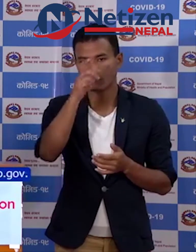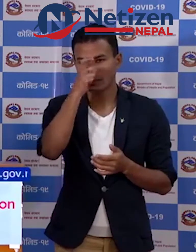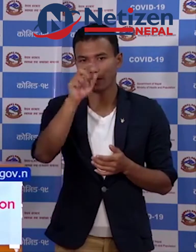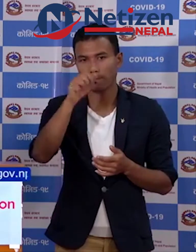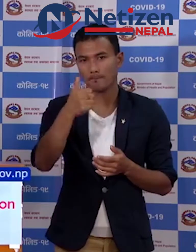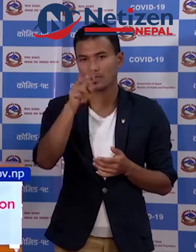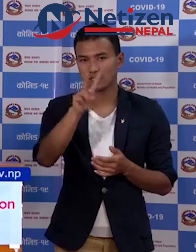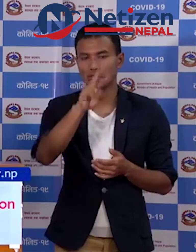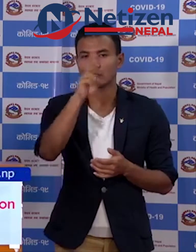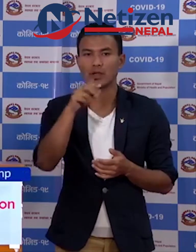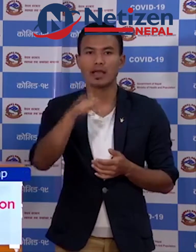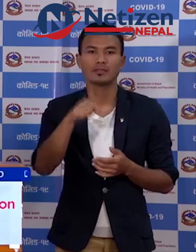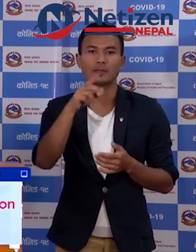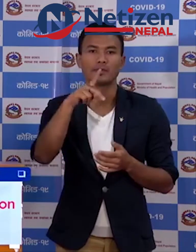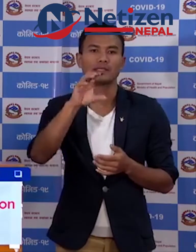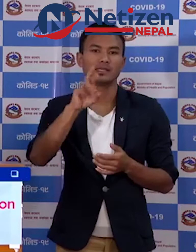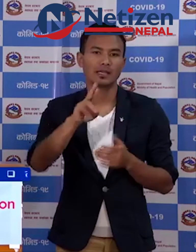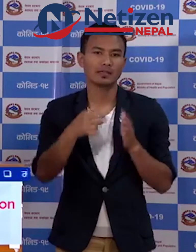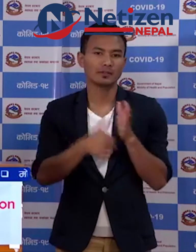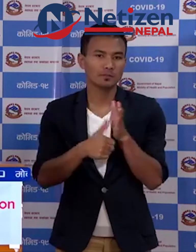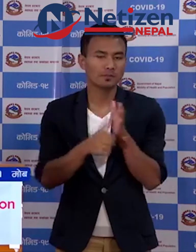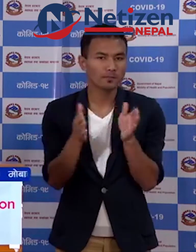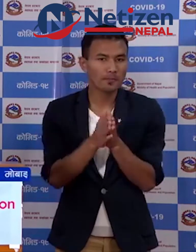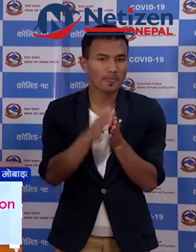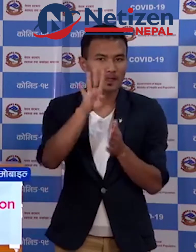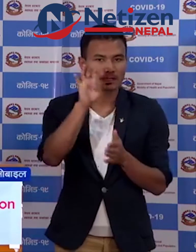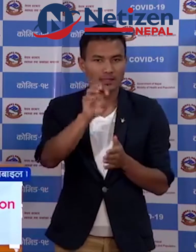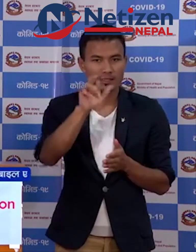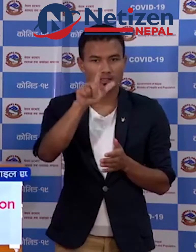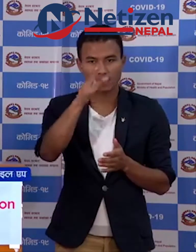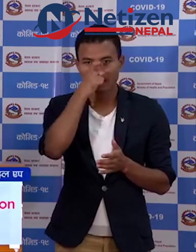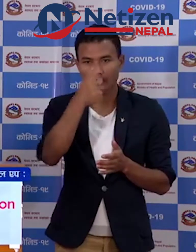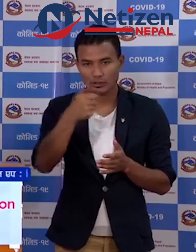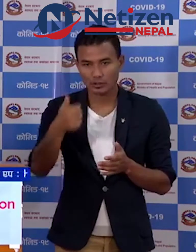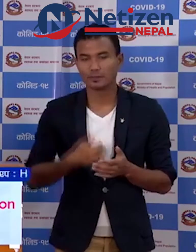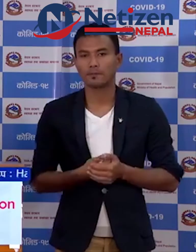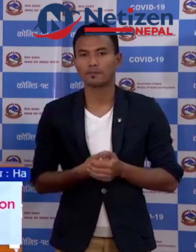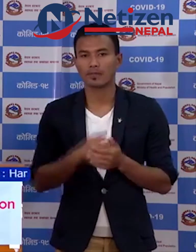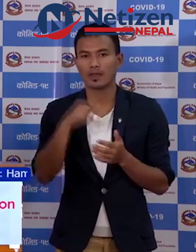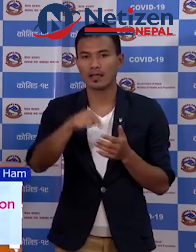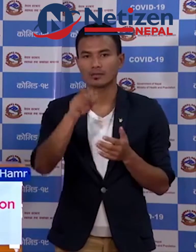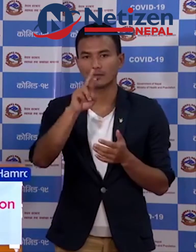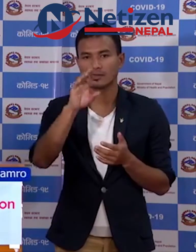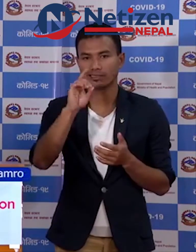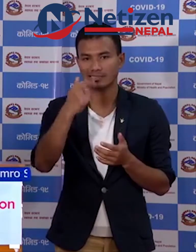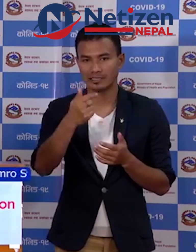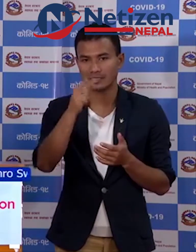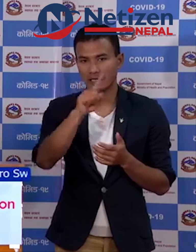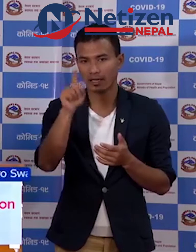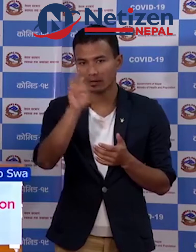2,57,962 र आजको PCR टोटल टेस्ट 4,766 र आजको RDT